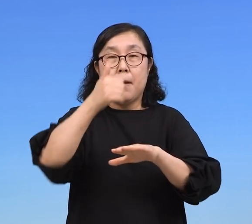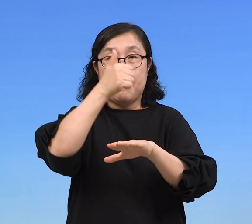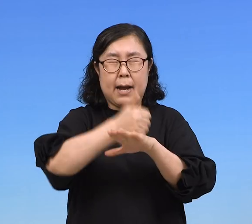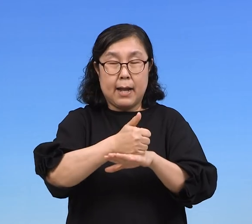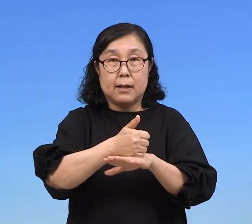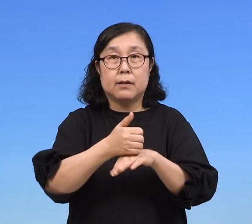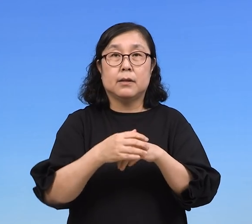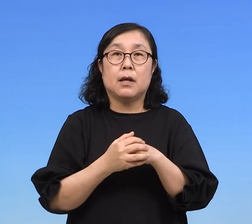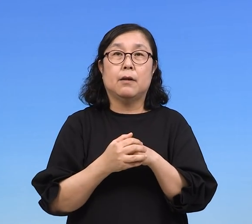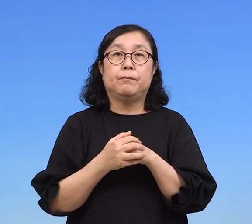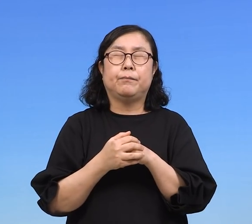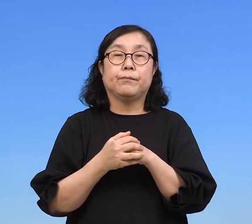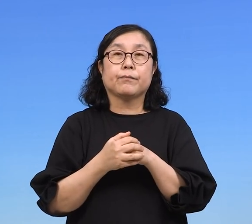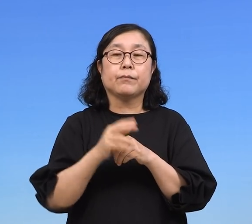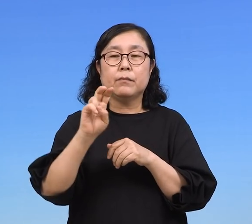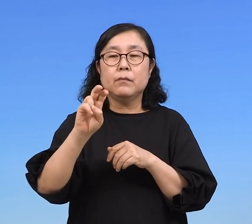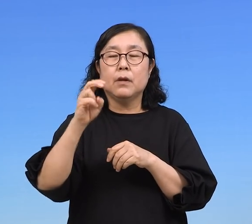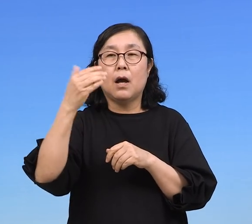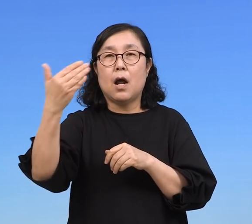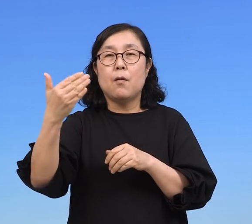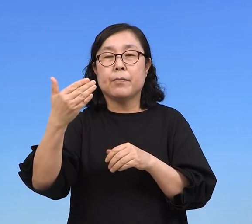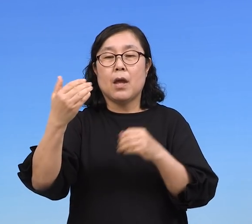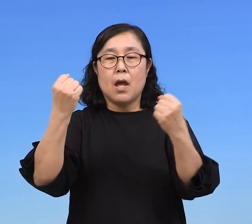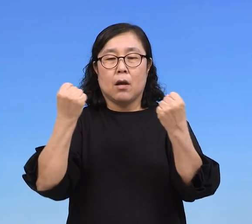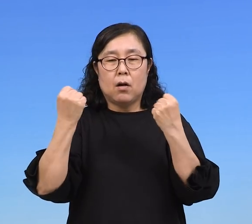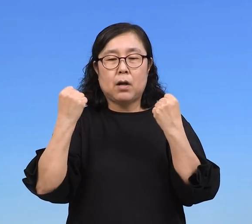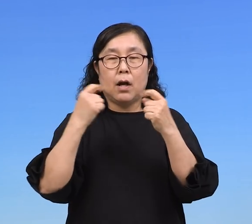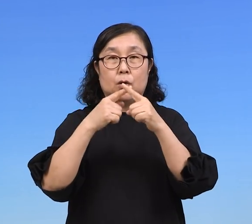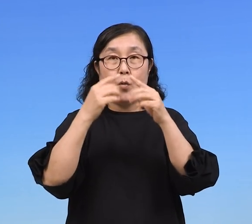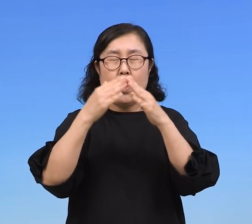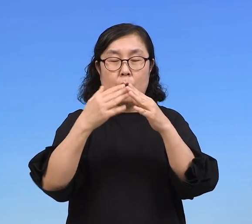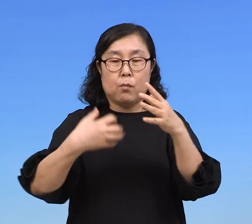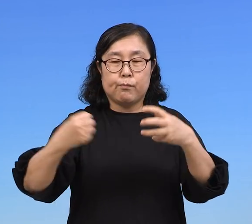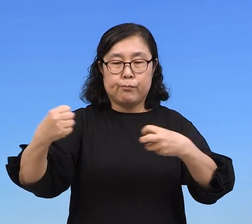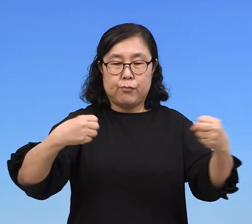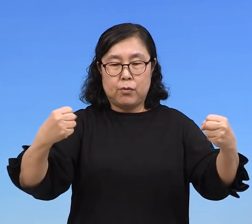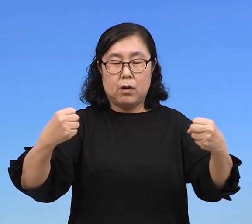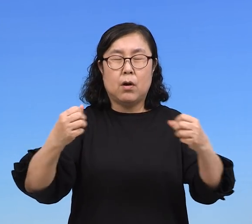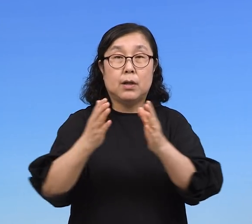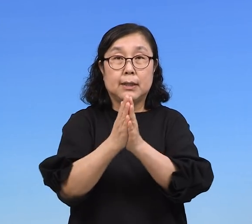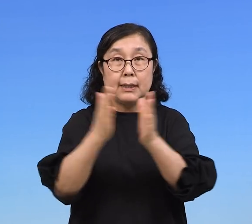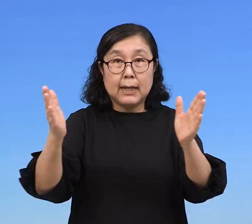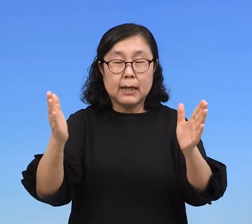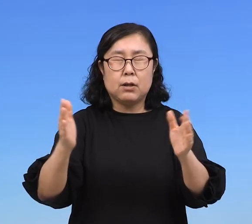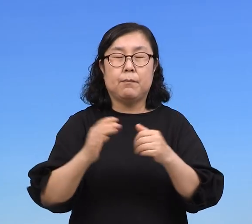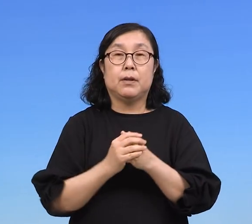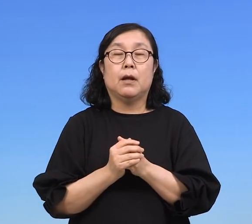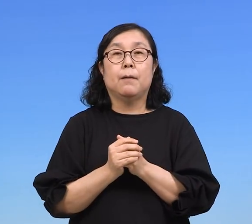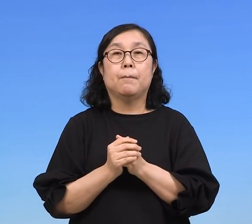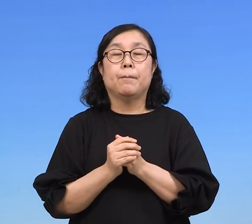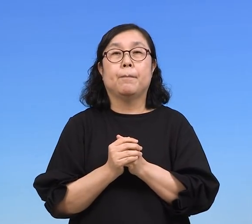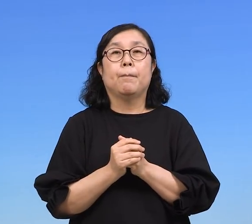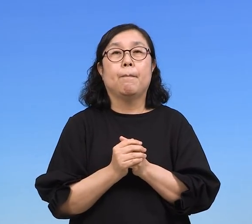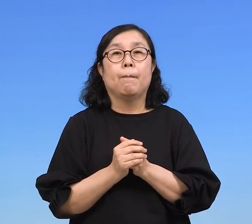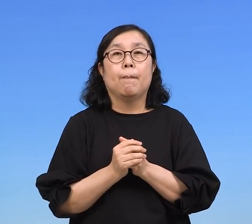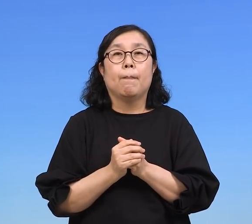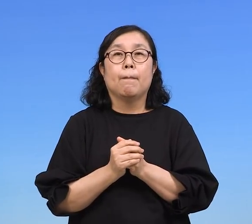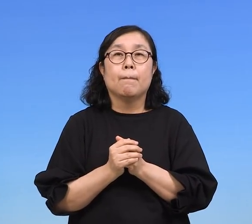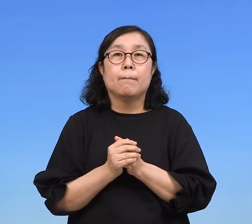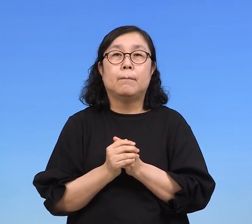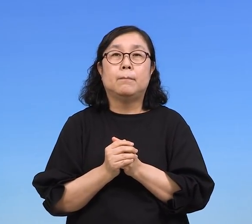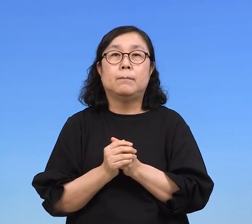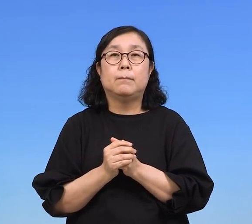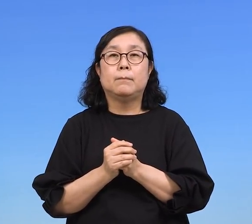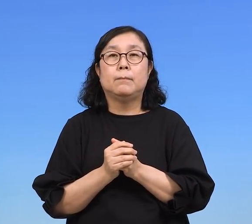올 연말이면 29개 건강한 교회로 그렇게 이제 출발을 하게 되는 너무너무 중요한 시점인데요.